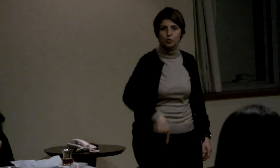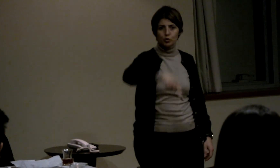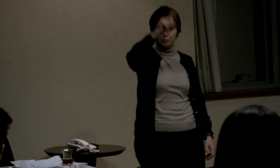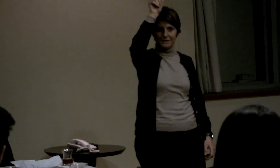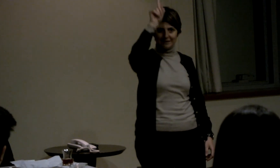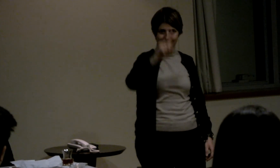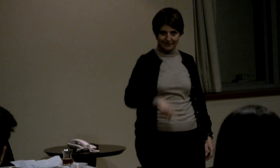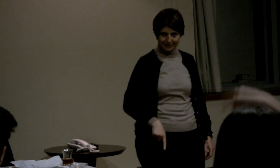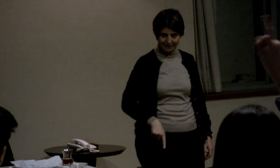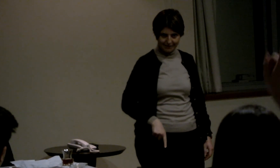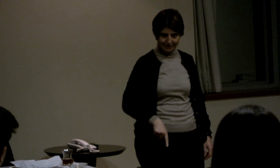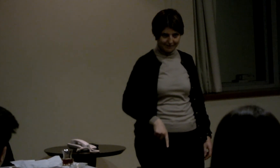günübirlikti,